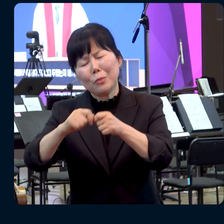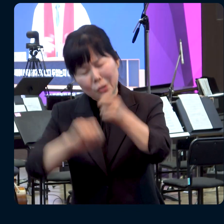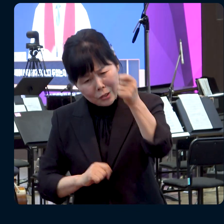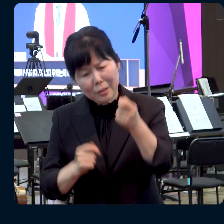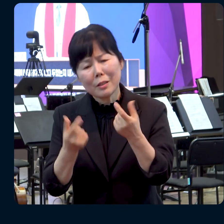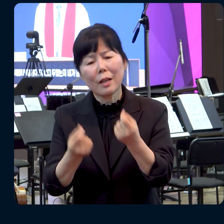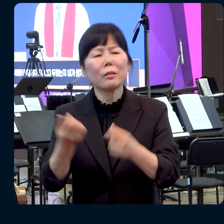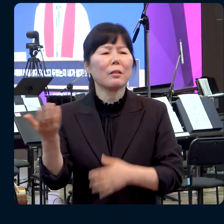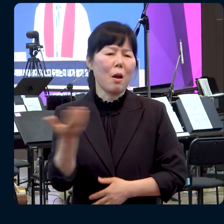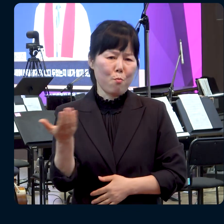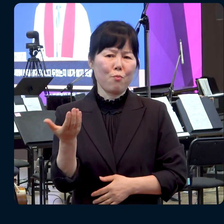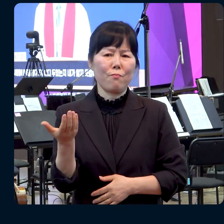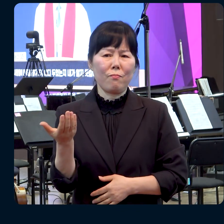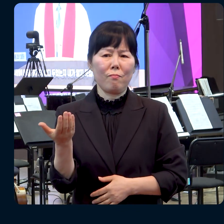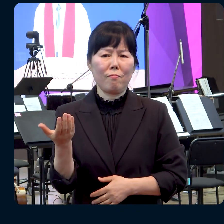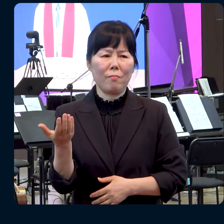표현이죠.